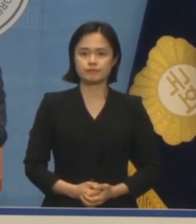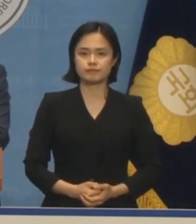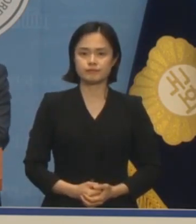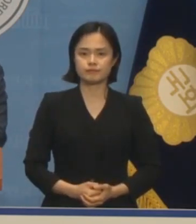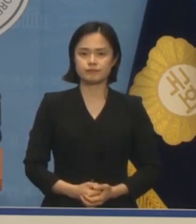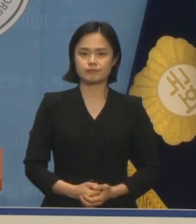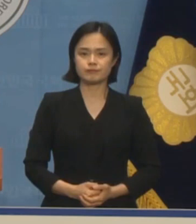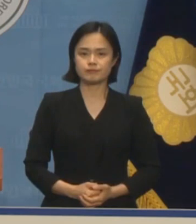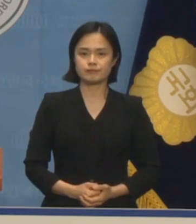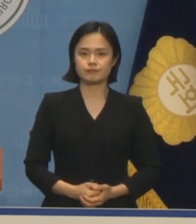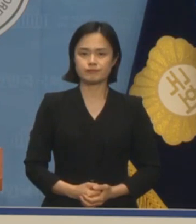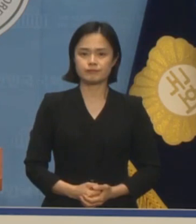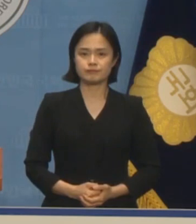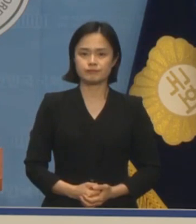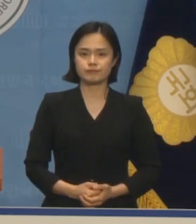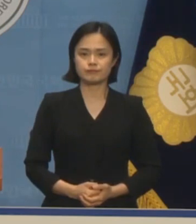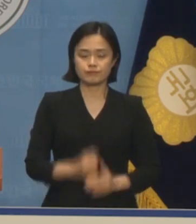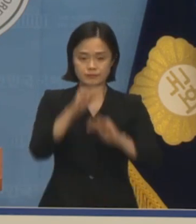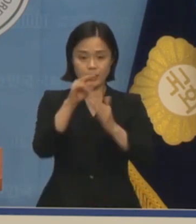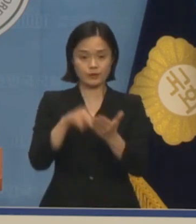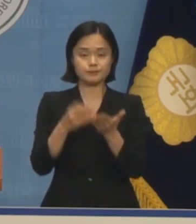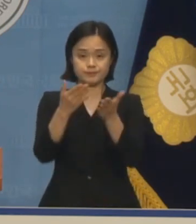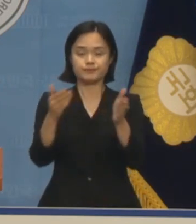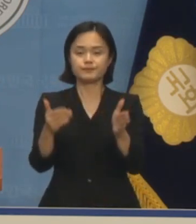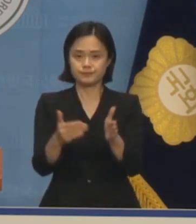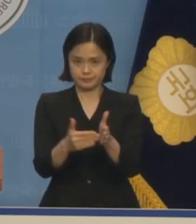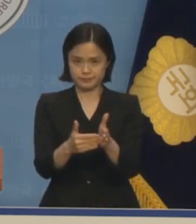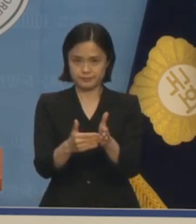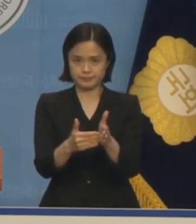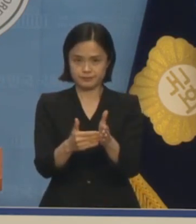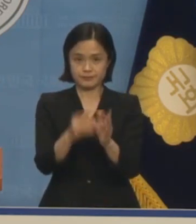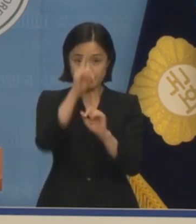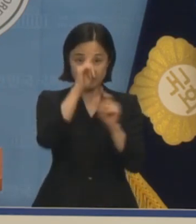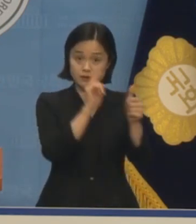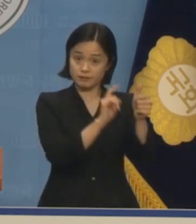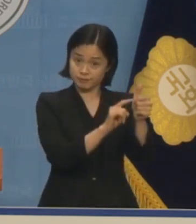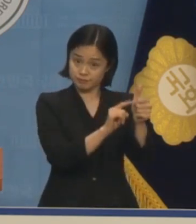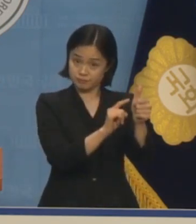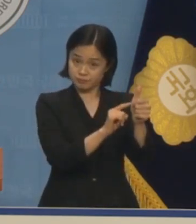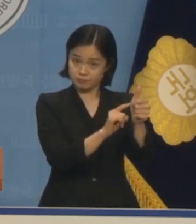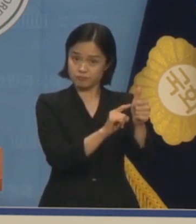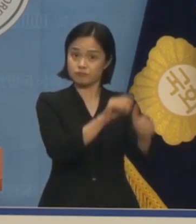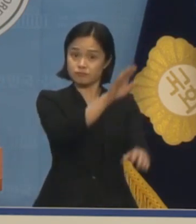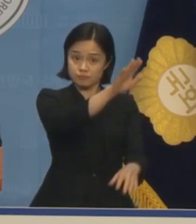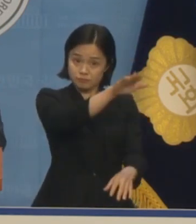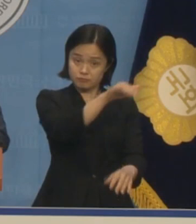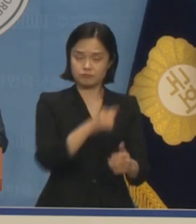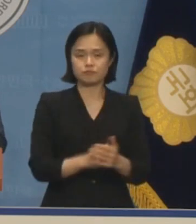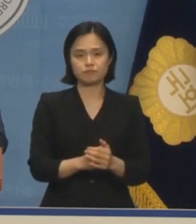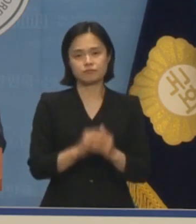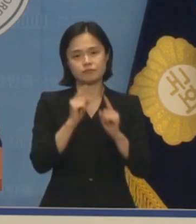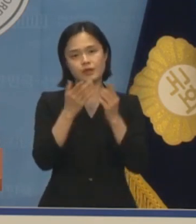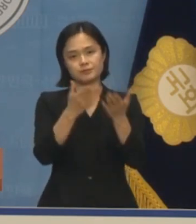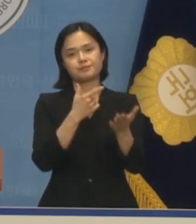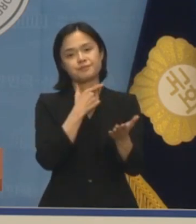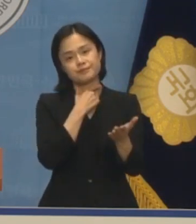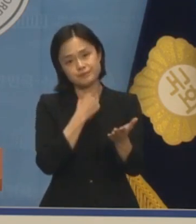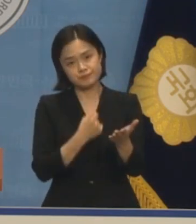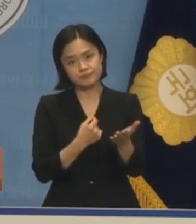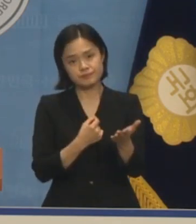네, 기자회견문 낭독을 마쳤습니다. 이원석 검찰총장님 한마디 하고 싶어서 이 자리에